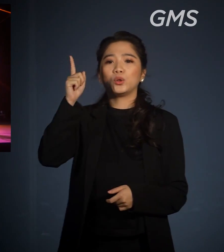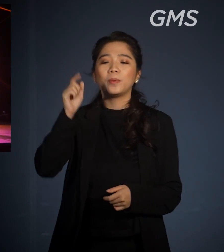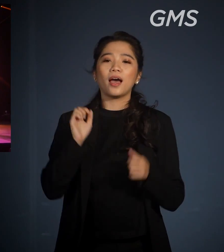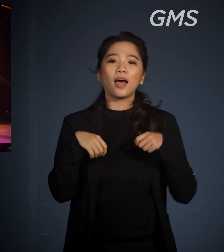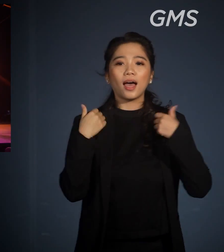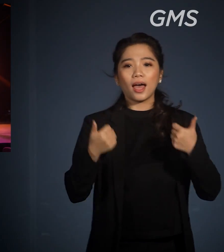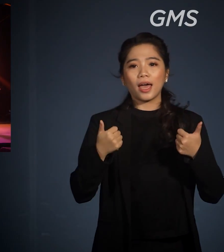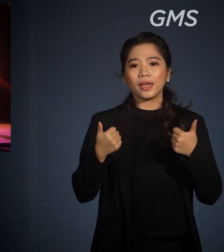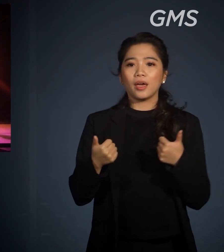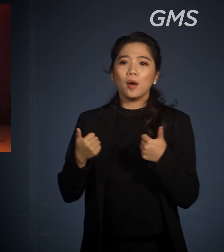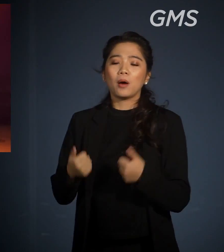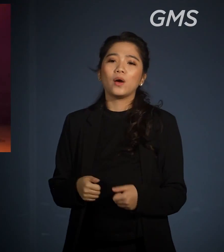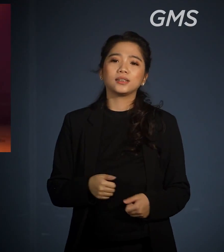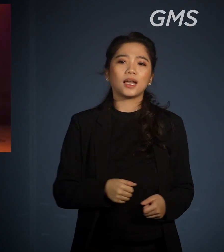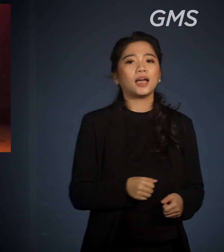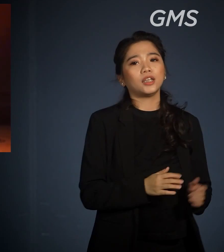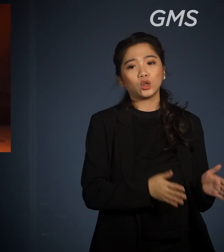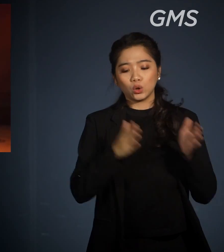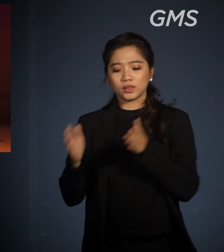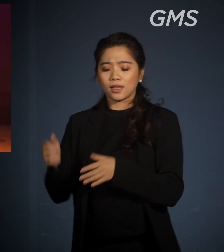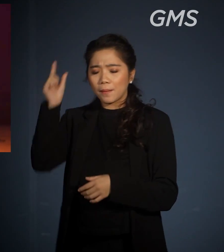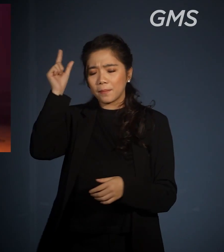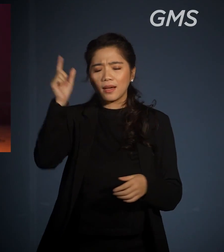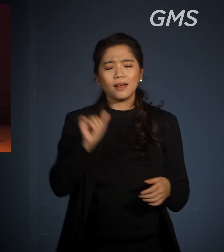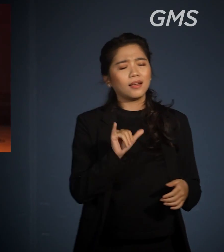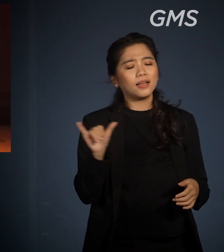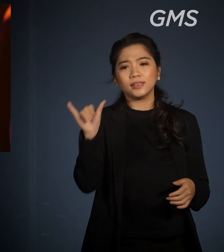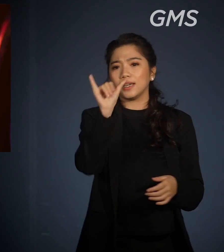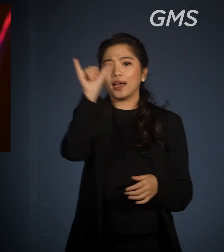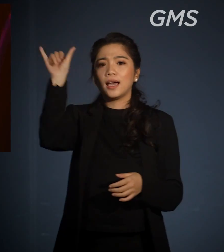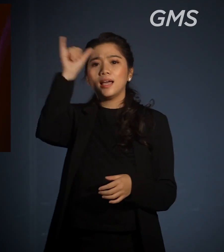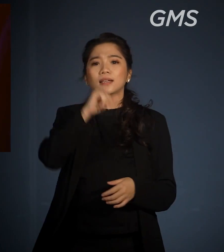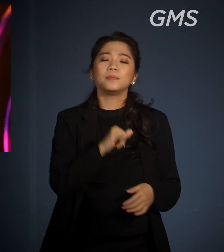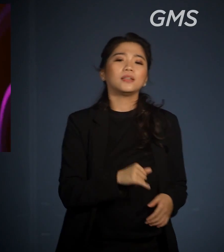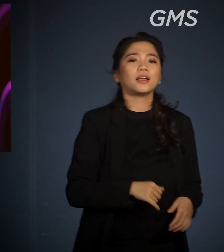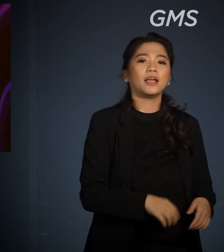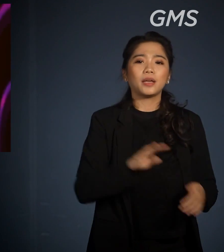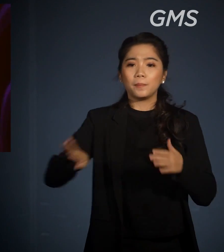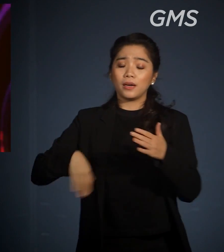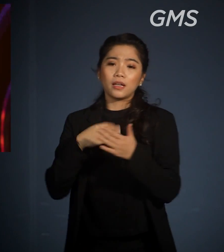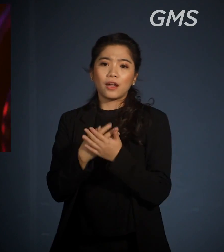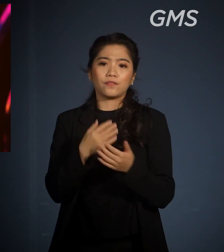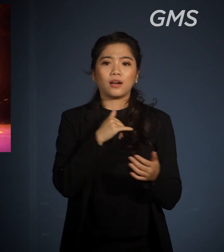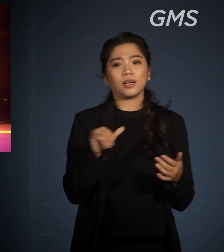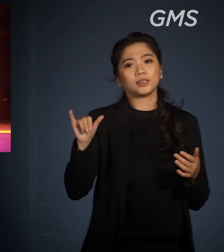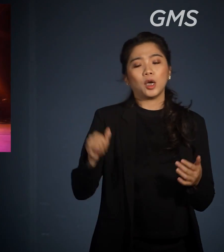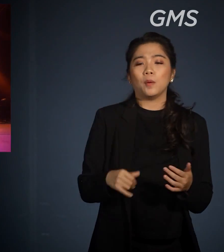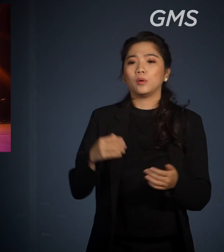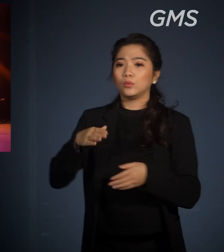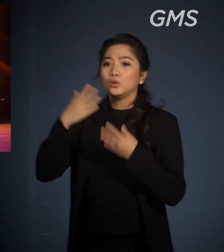itu baik, bahwasanya untuk selamanya. Dan segala yang